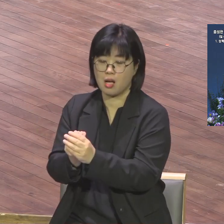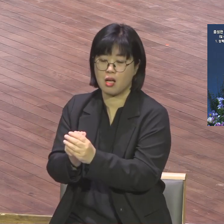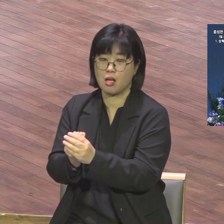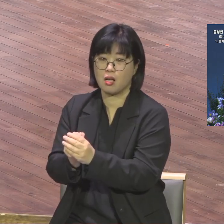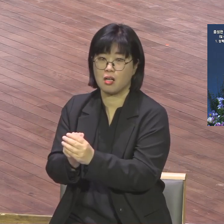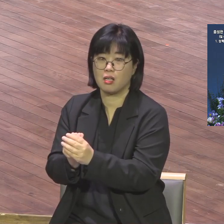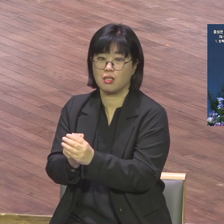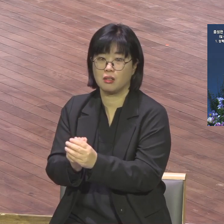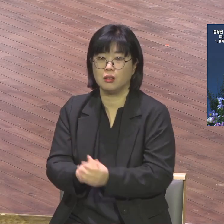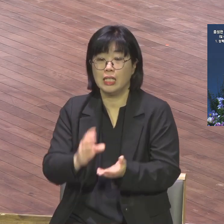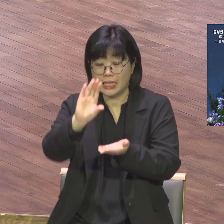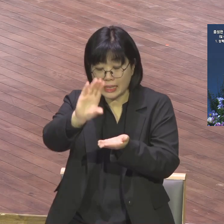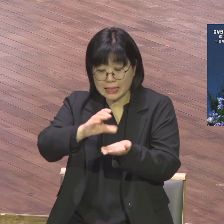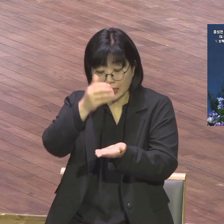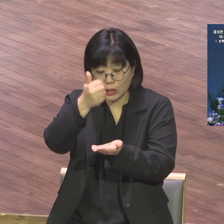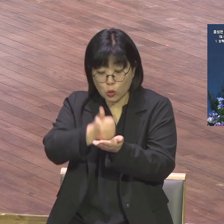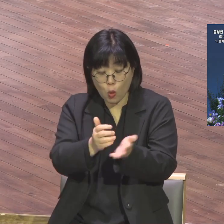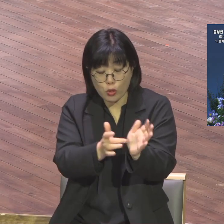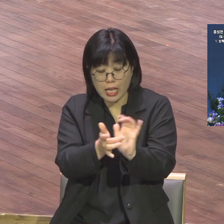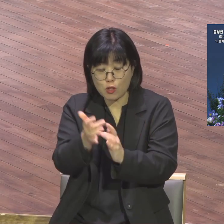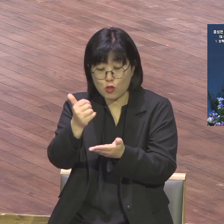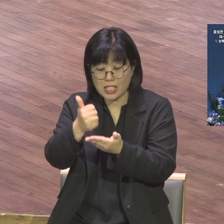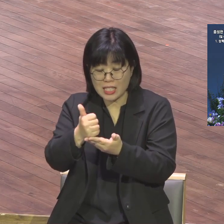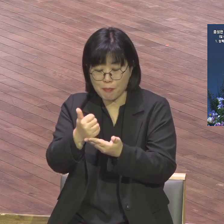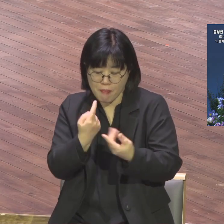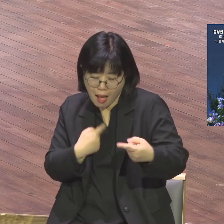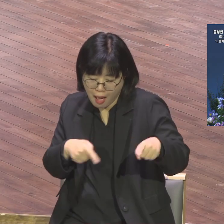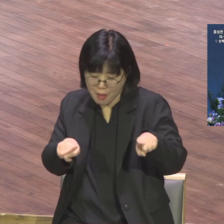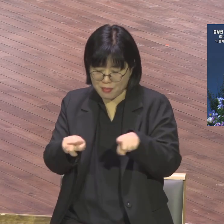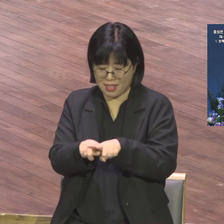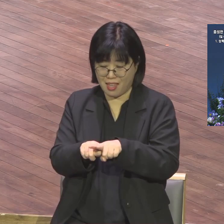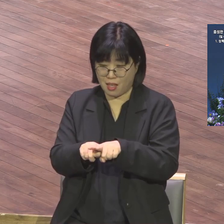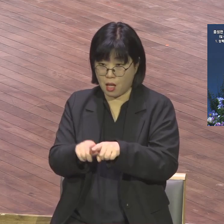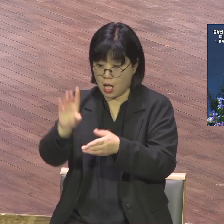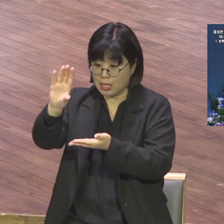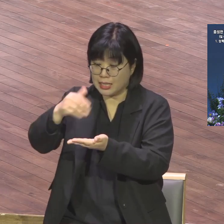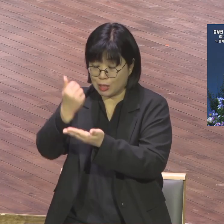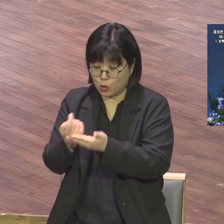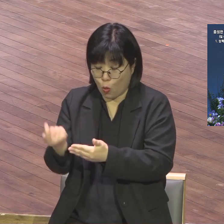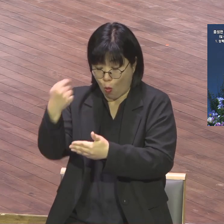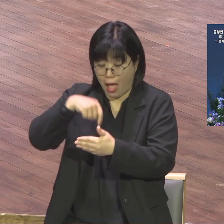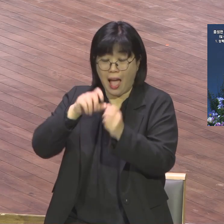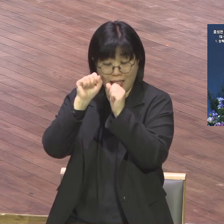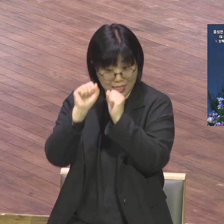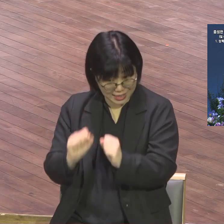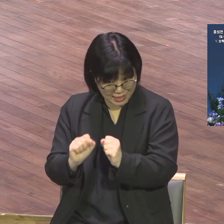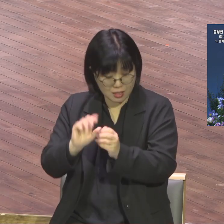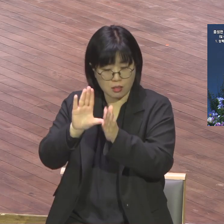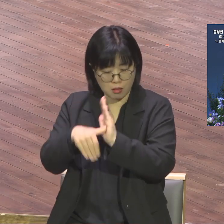그리스도 예수 안에서 임치셨습니다. 그리스도 안에, 방주 안에.